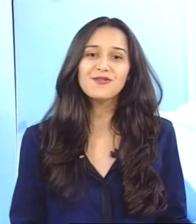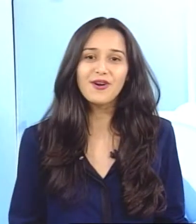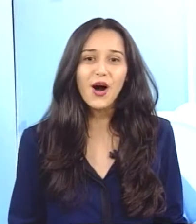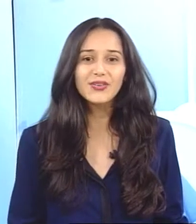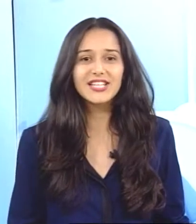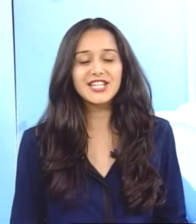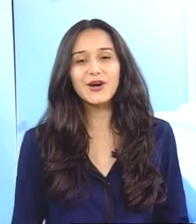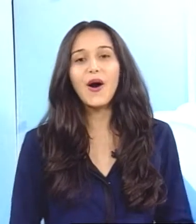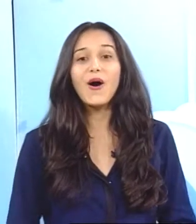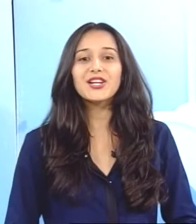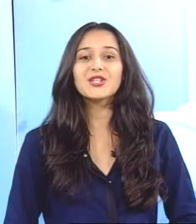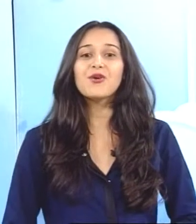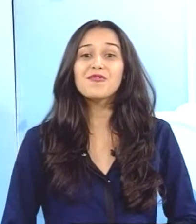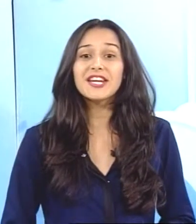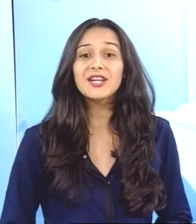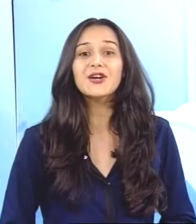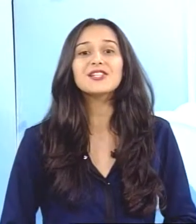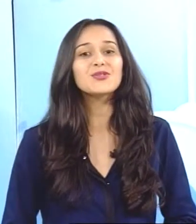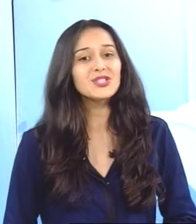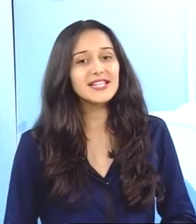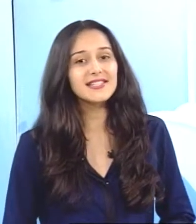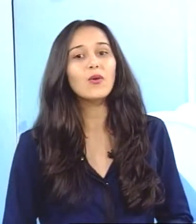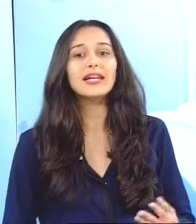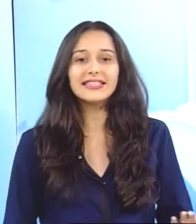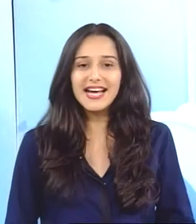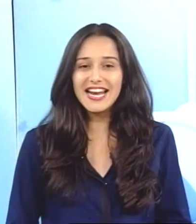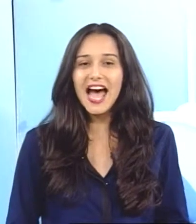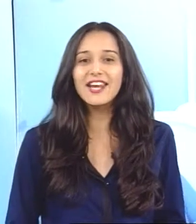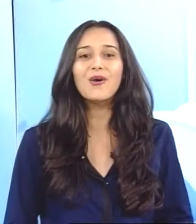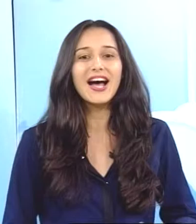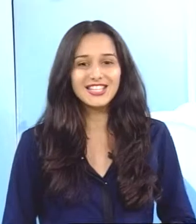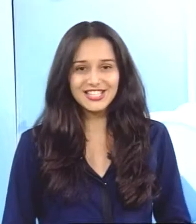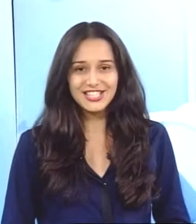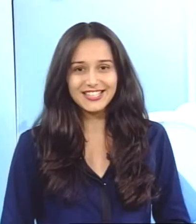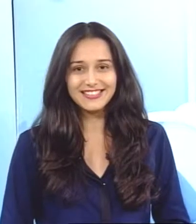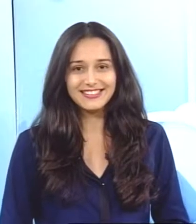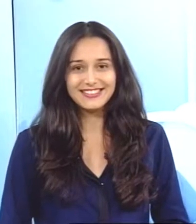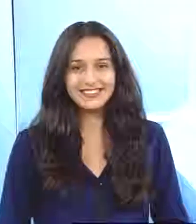Estamos de volta e chegou a hora de conferir nossa sugestão literária ou artística.